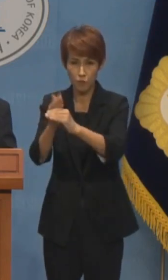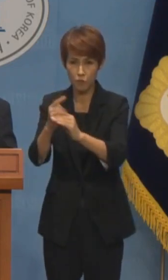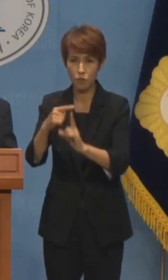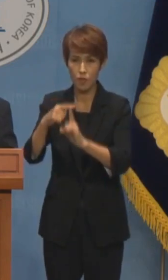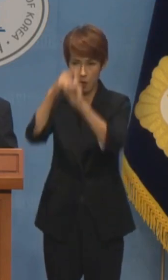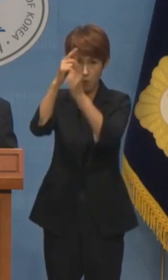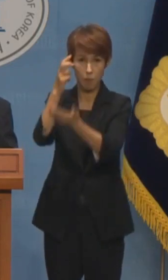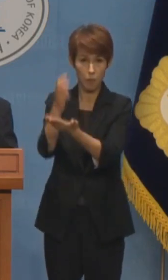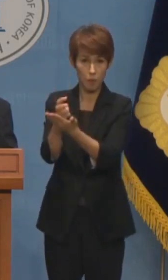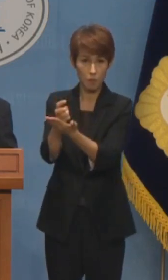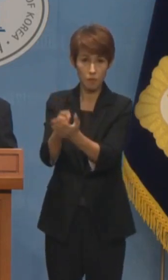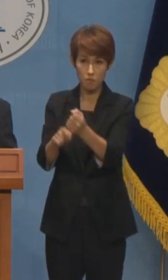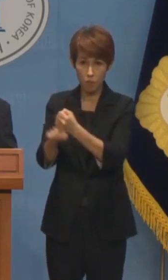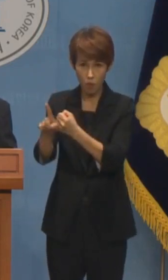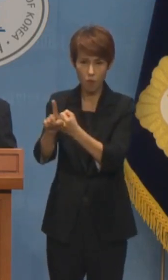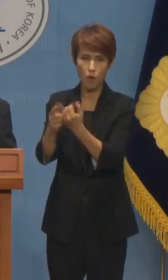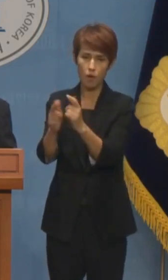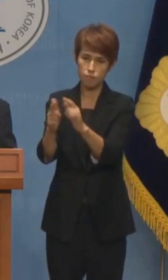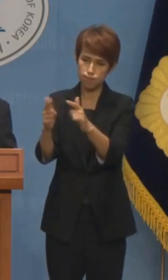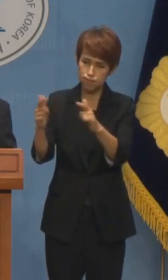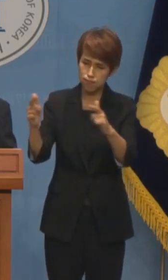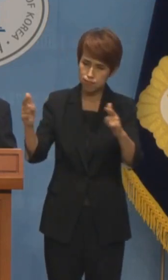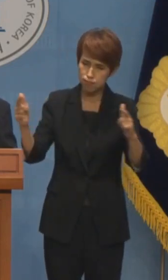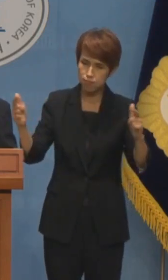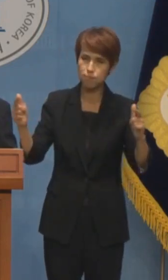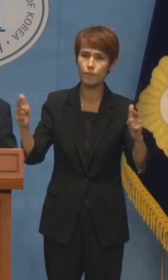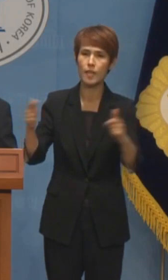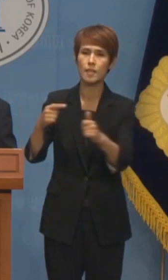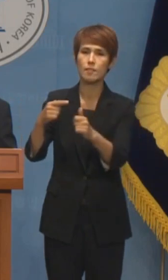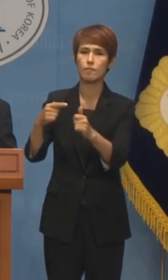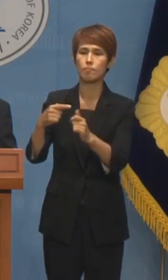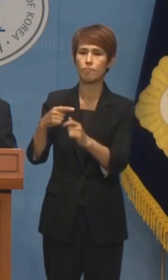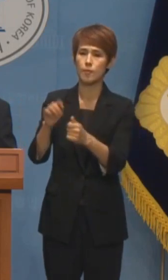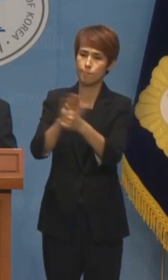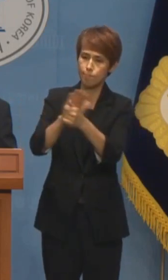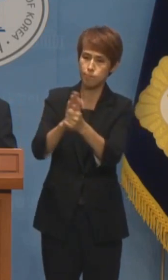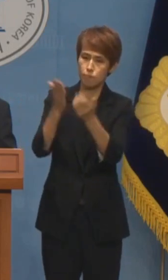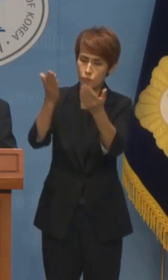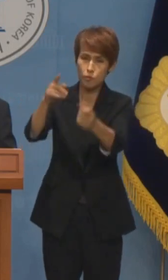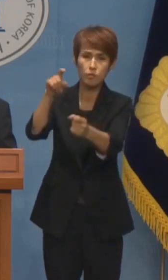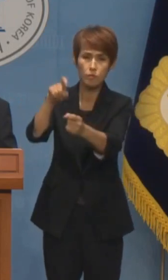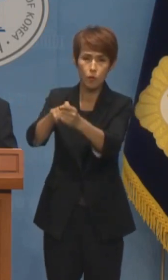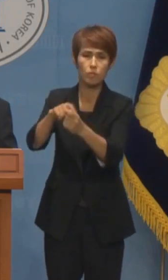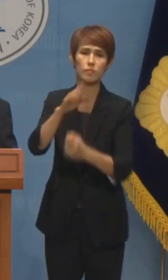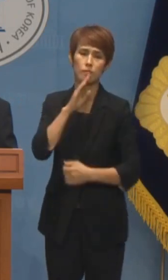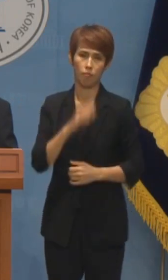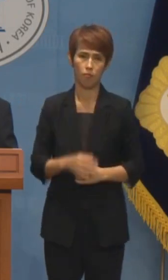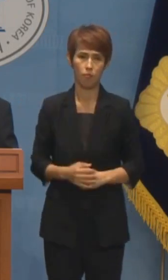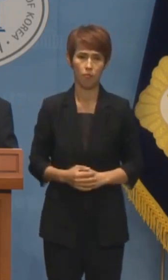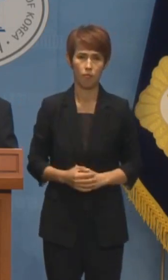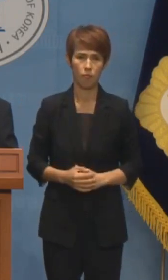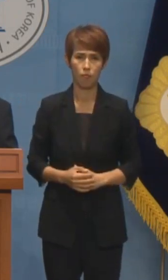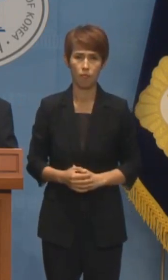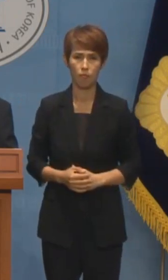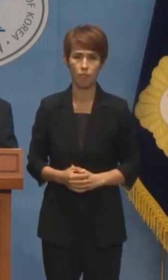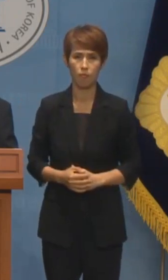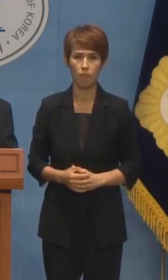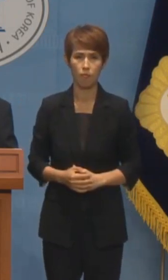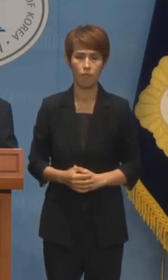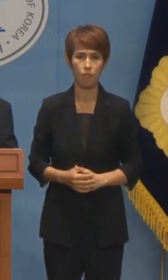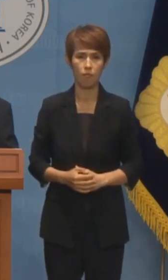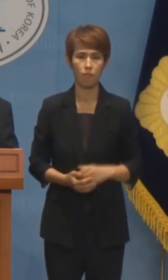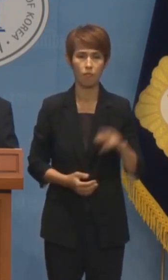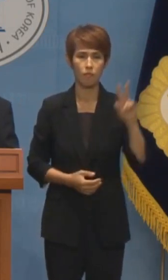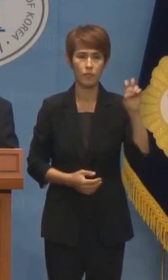취지는 다양한 영역에서의 수준 높은 간호 혜택을 제공하기 위함입니다. 그러나 지난 21대